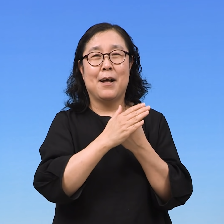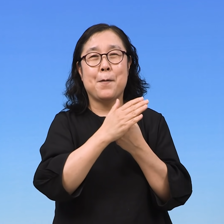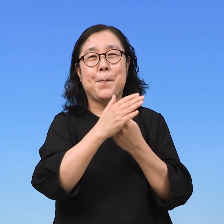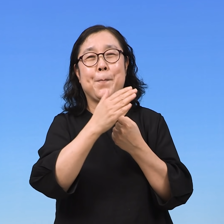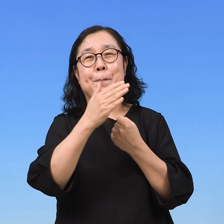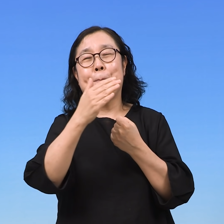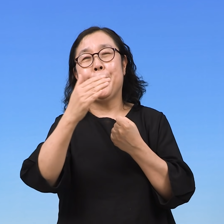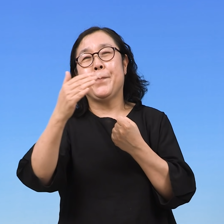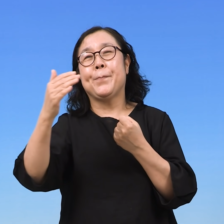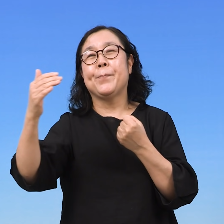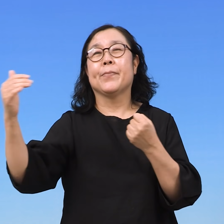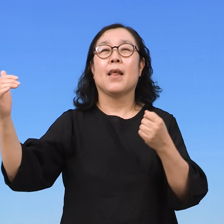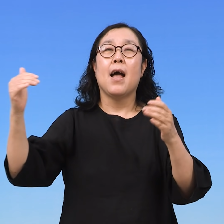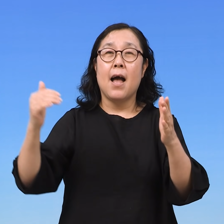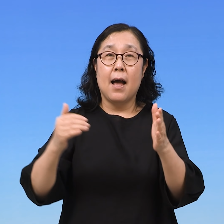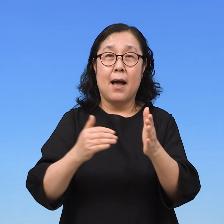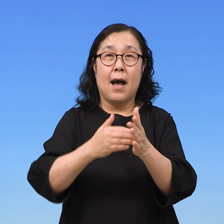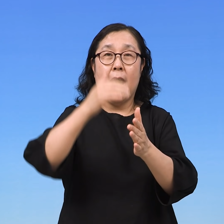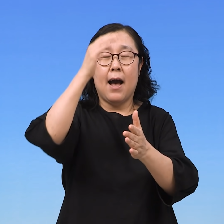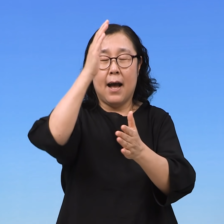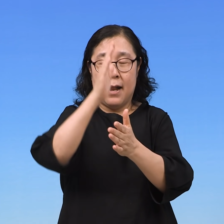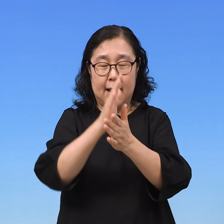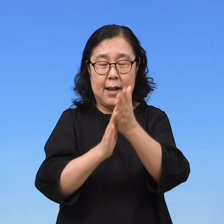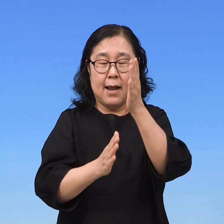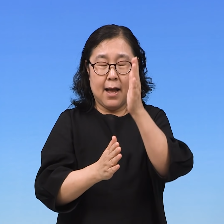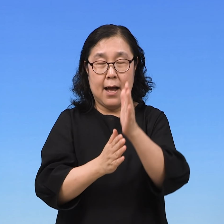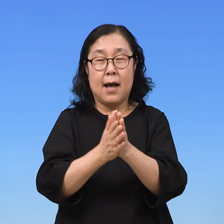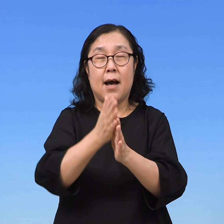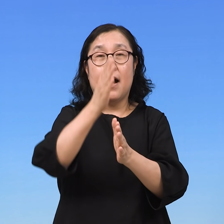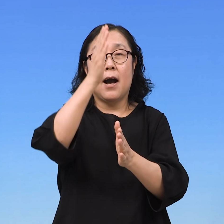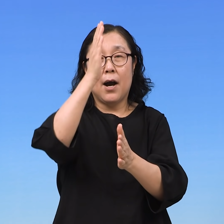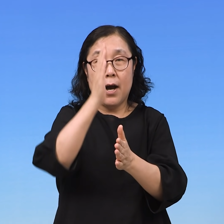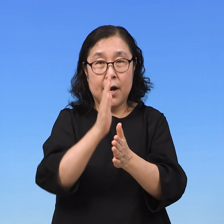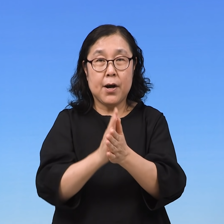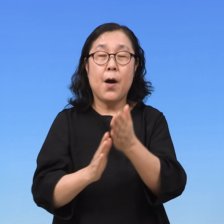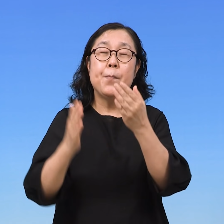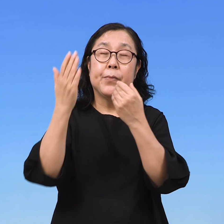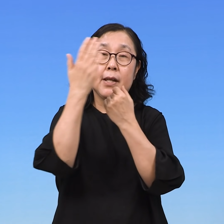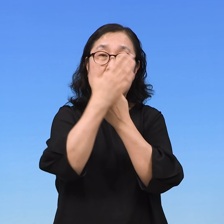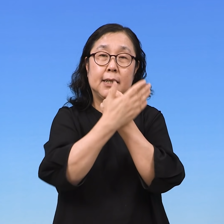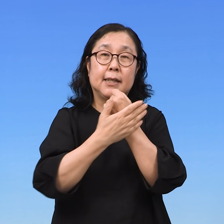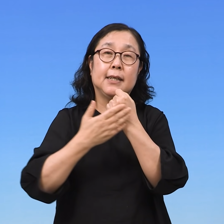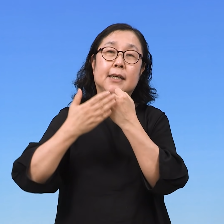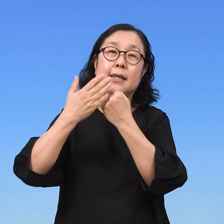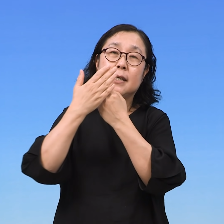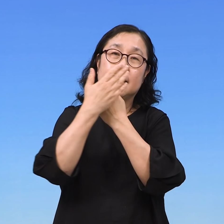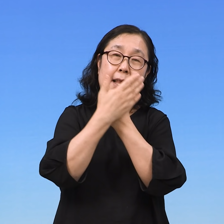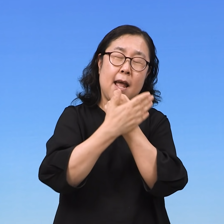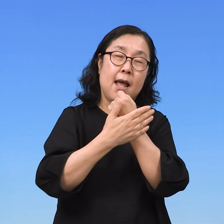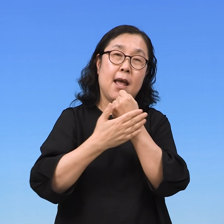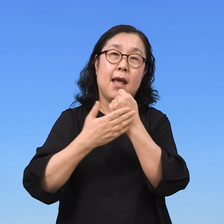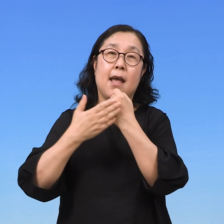여러분, 은혜를 은혜로 아는 자가 누리는 감격, 한량 없는 은혜,